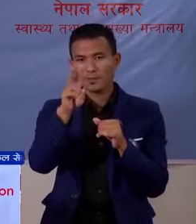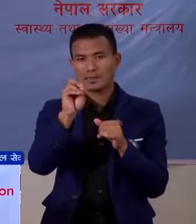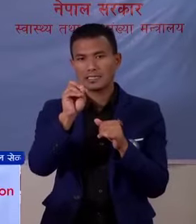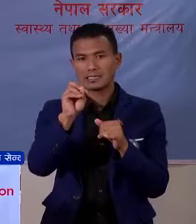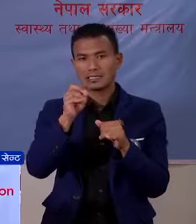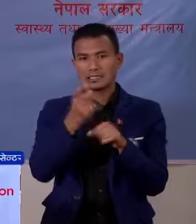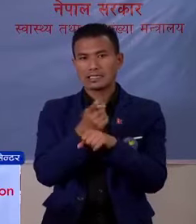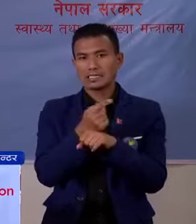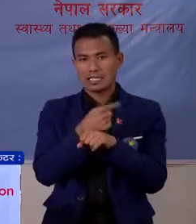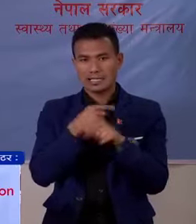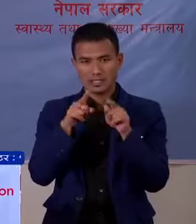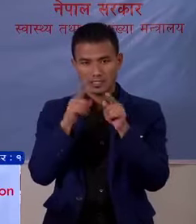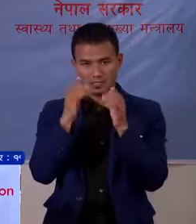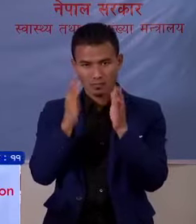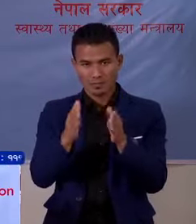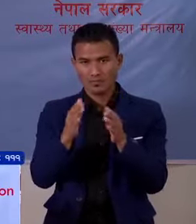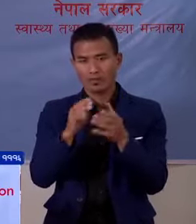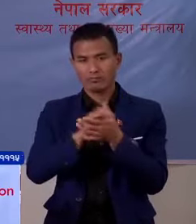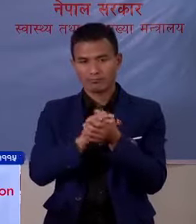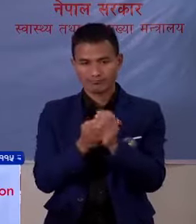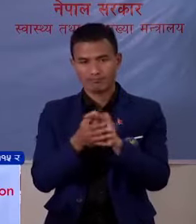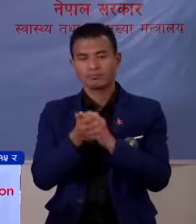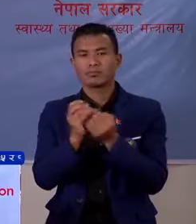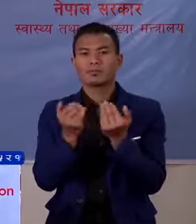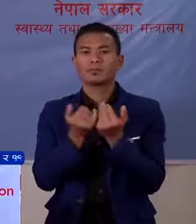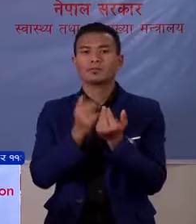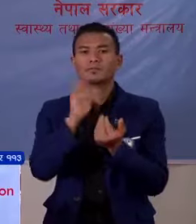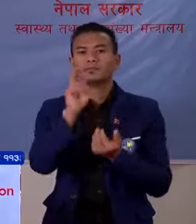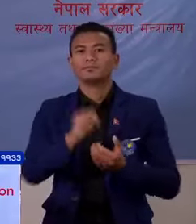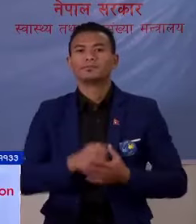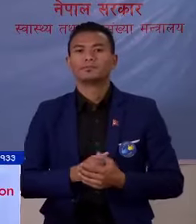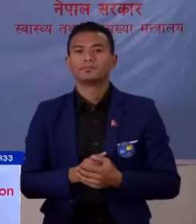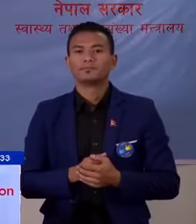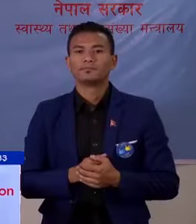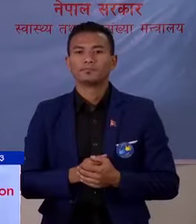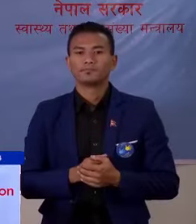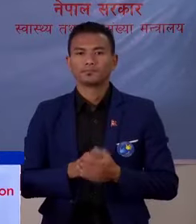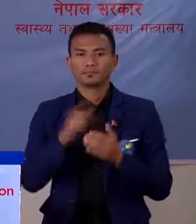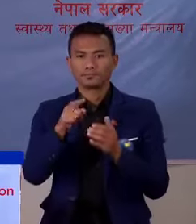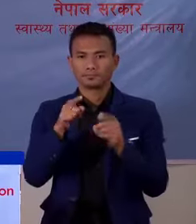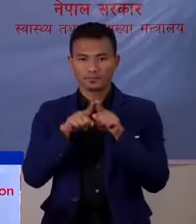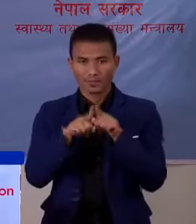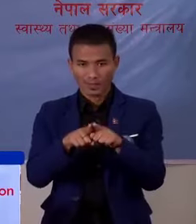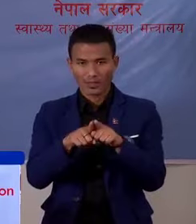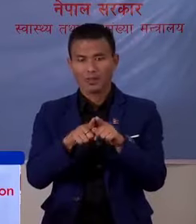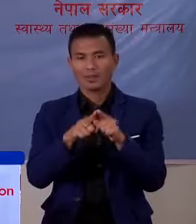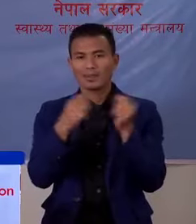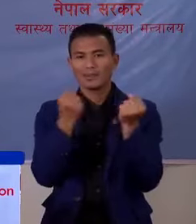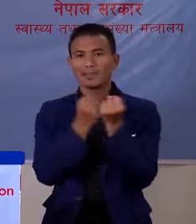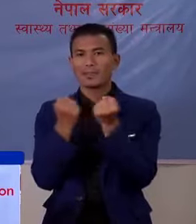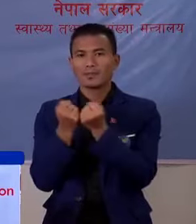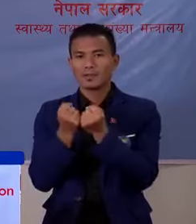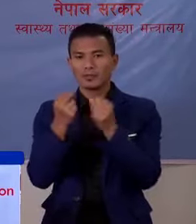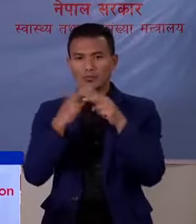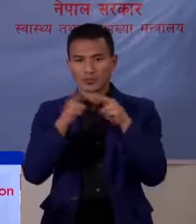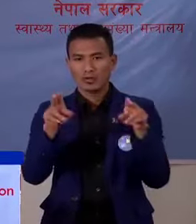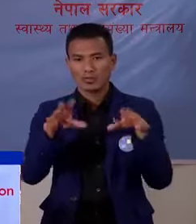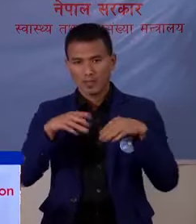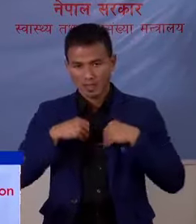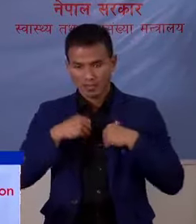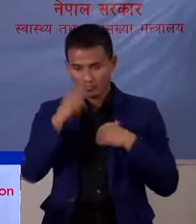सेकेन्डसम्म मिचीमिची साबुन पानीले हात धुनु नै हो। यसका अतिरिक्त लकडाउनको पूर्ण पालना